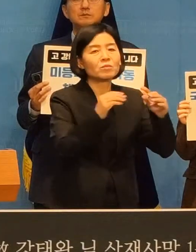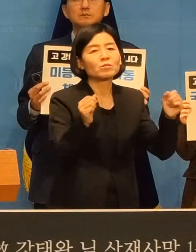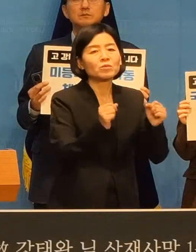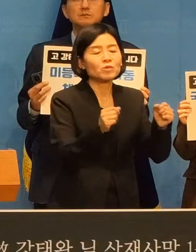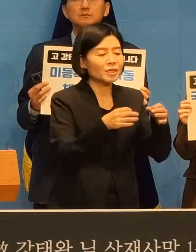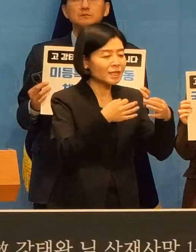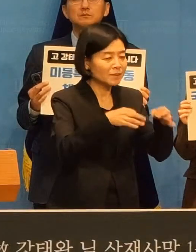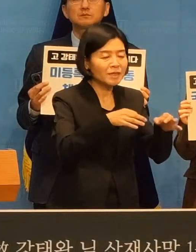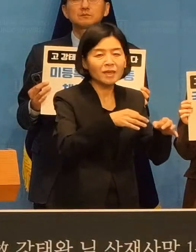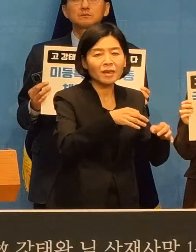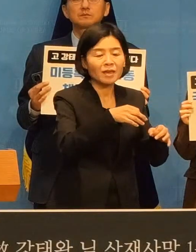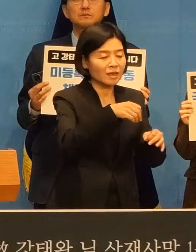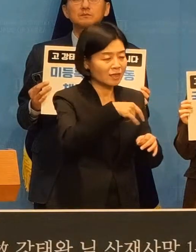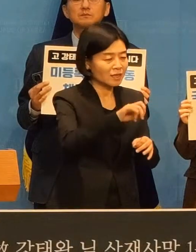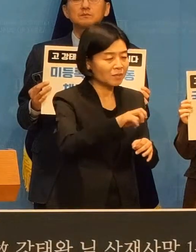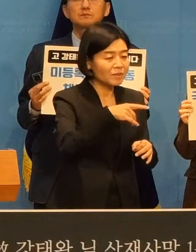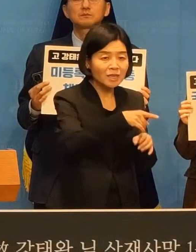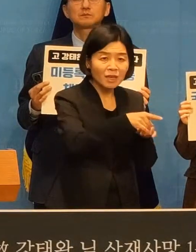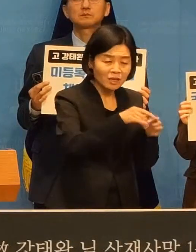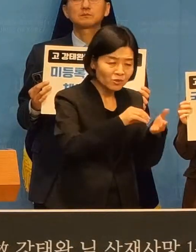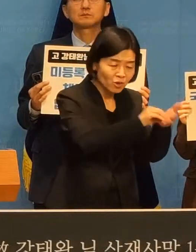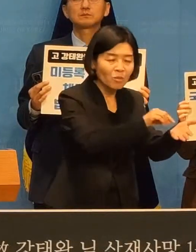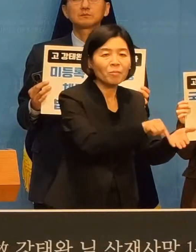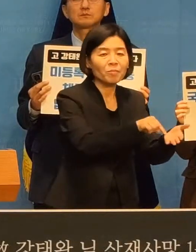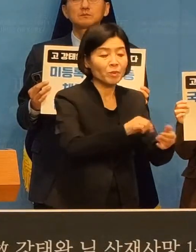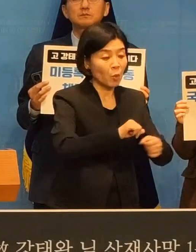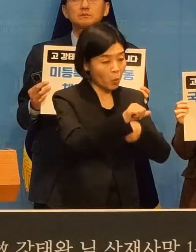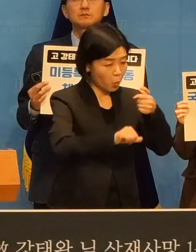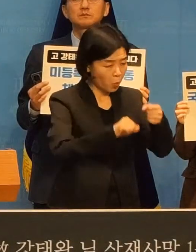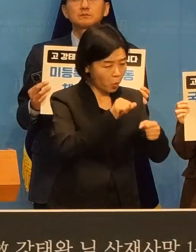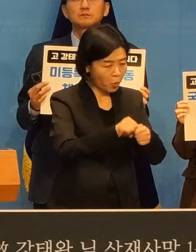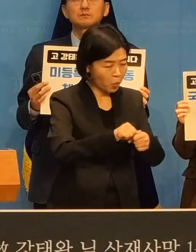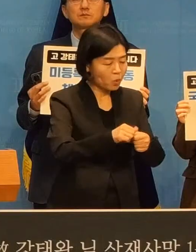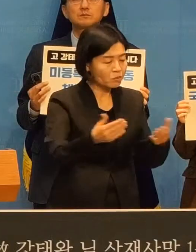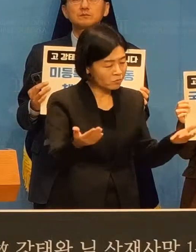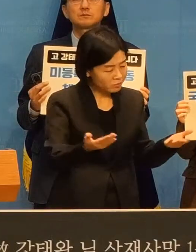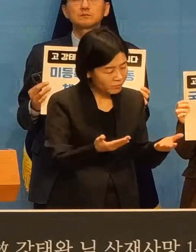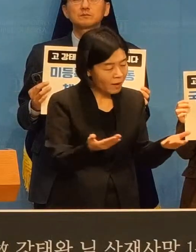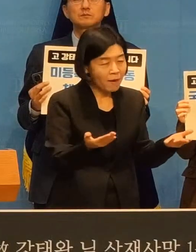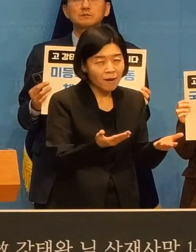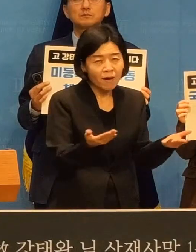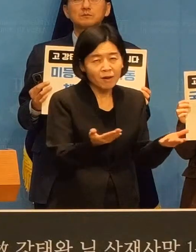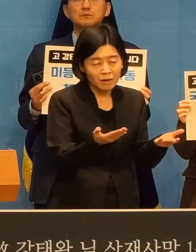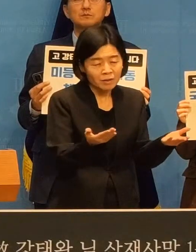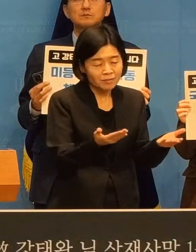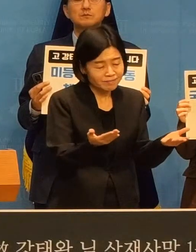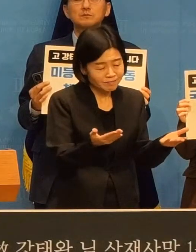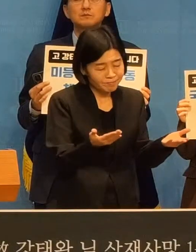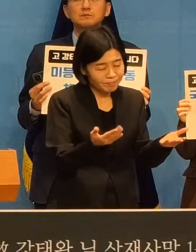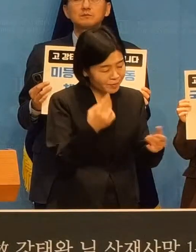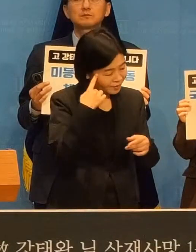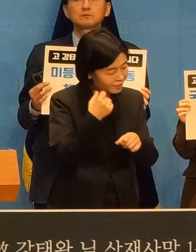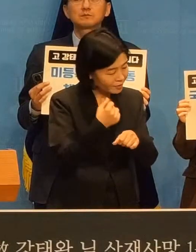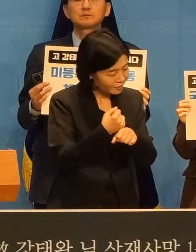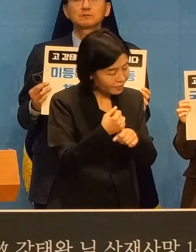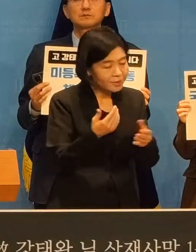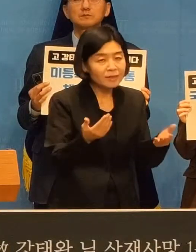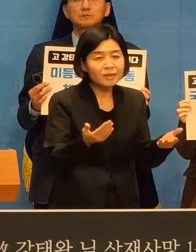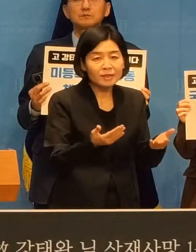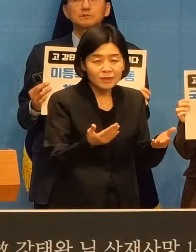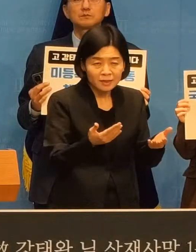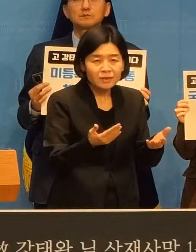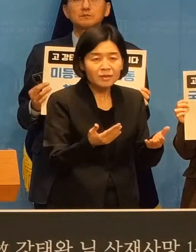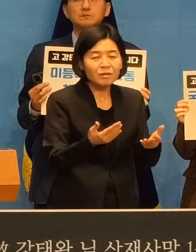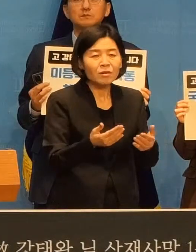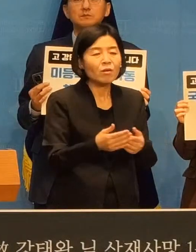전북 김제에 가면 5년 만에 연구원을 따고 구학도